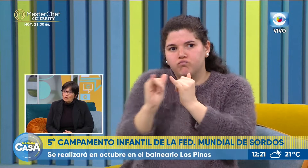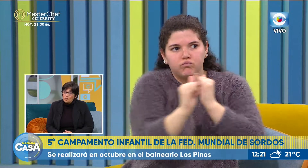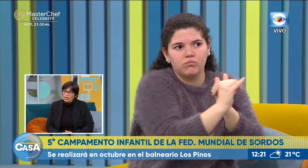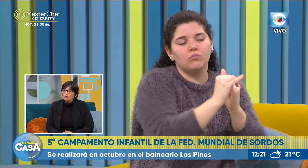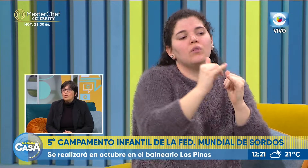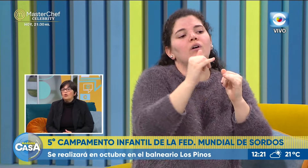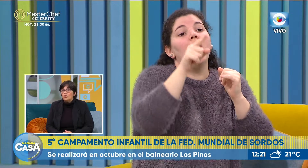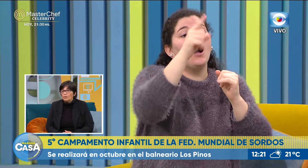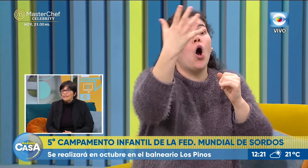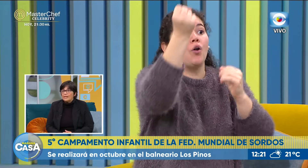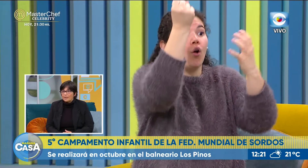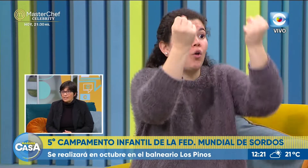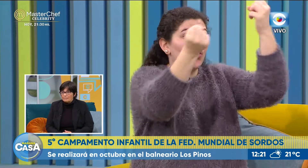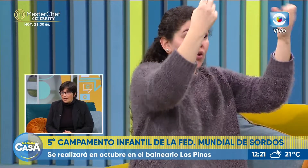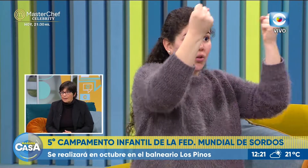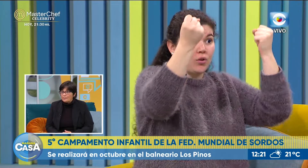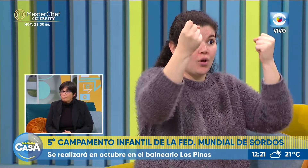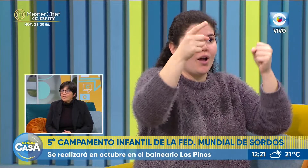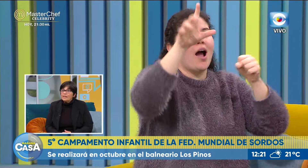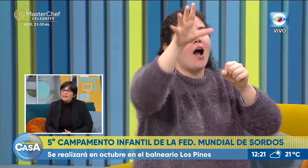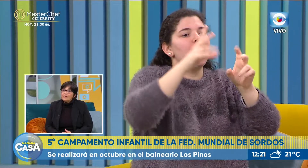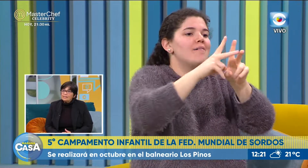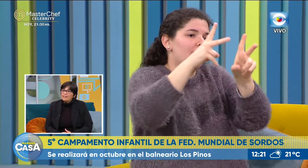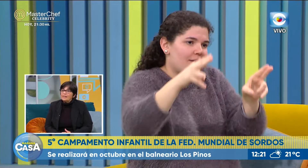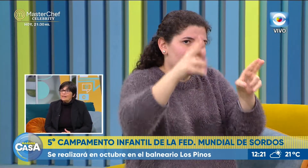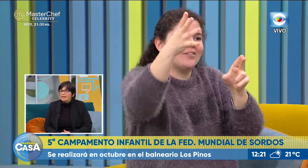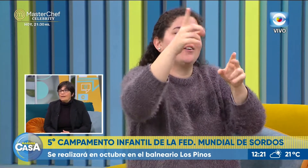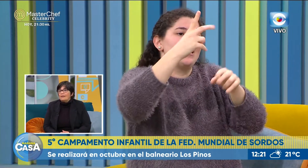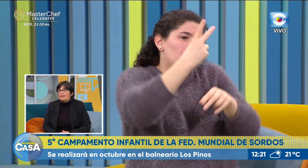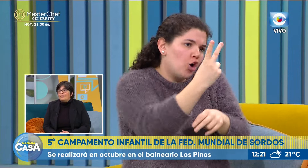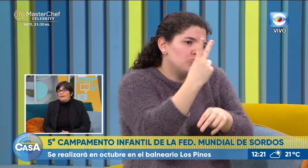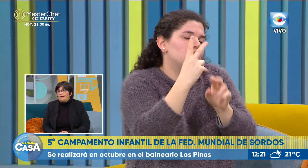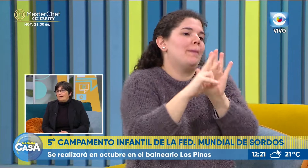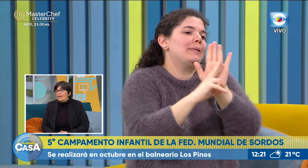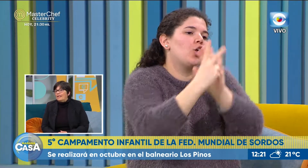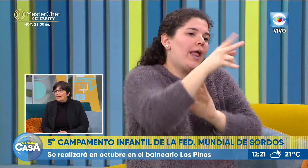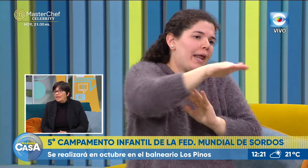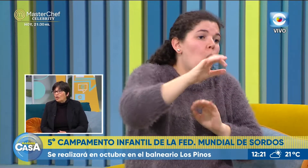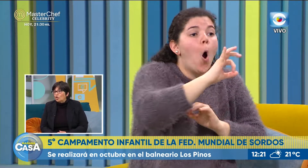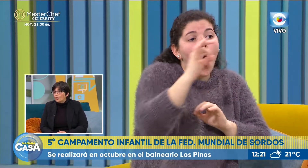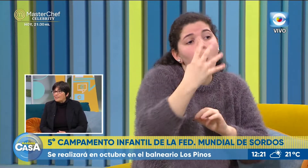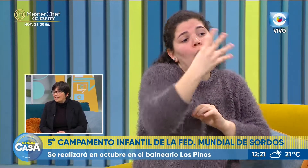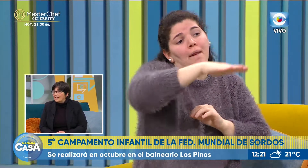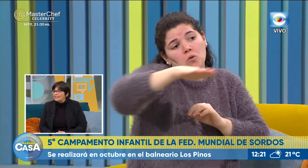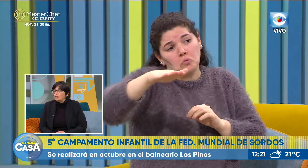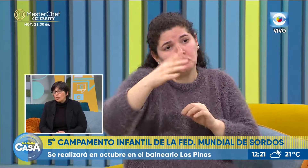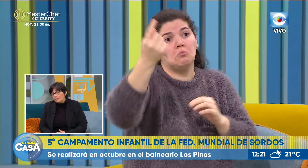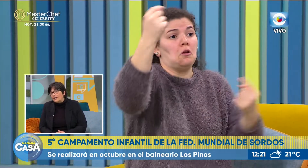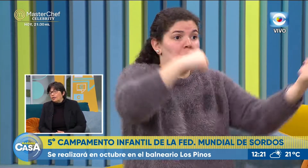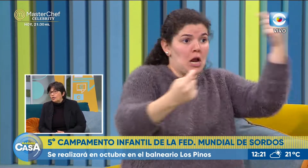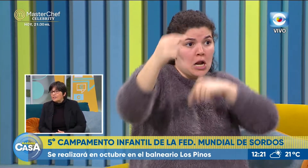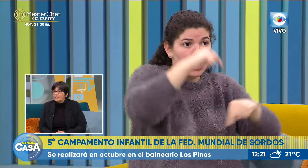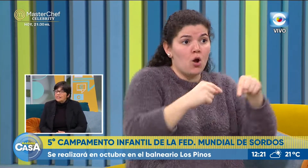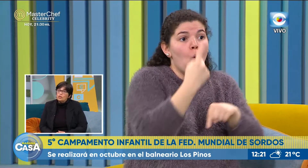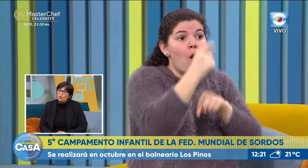inviten a los niños y a los jóvenes a participar. Y se eligieron dos representantes, que